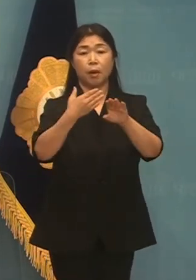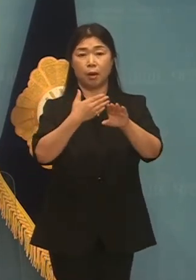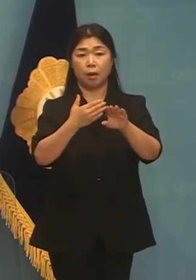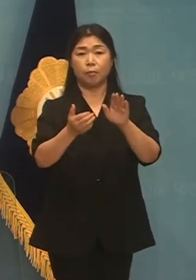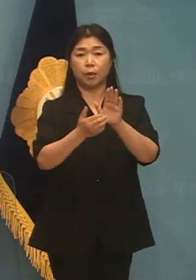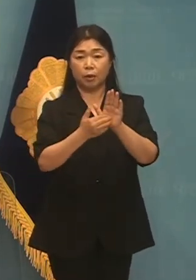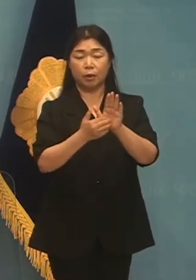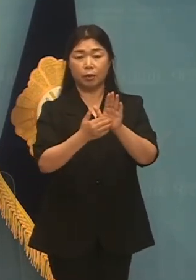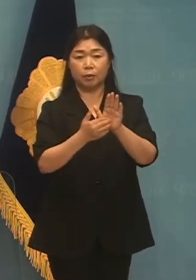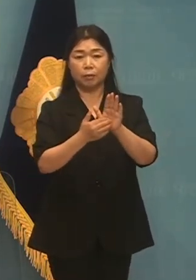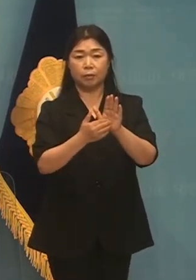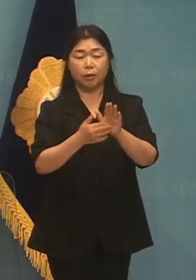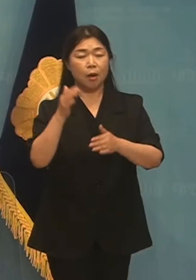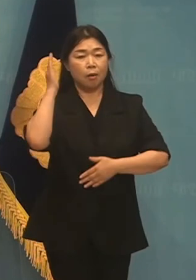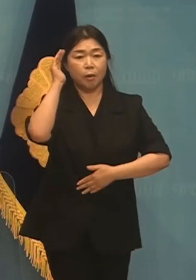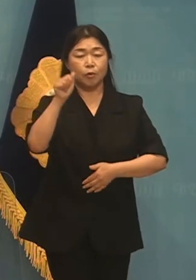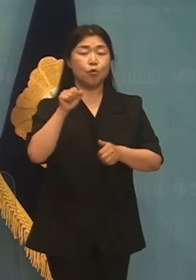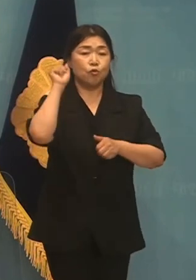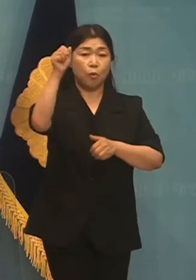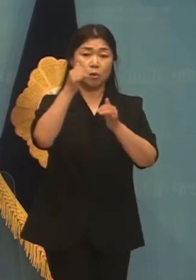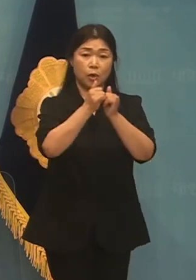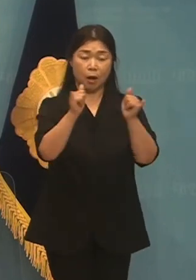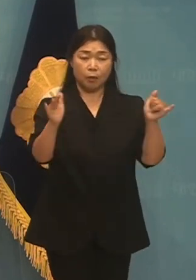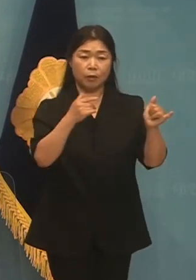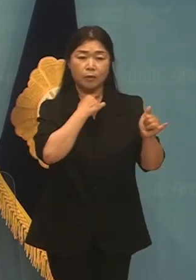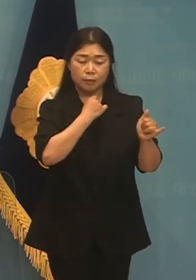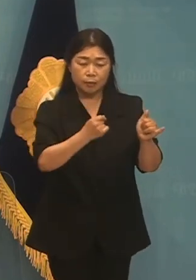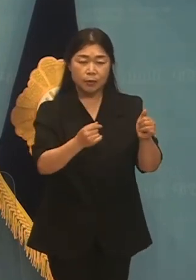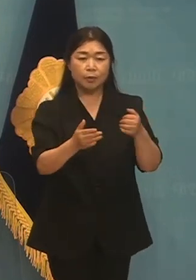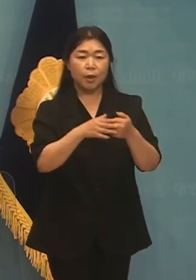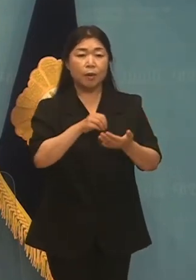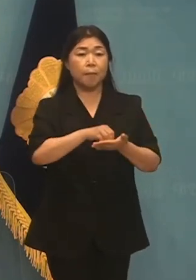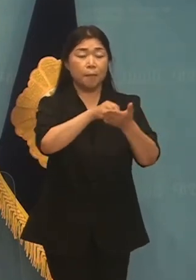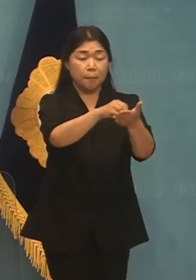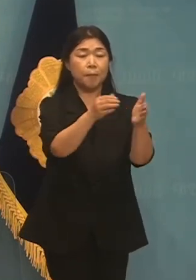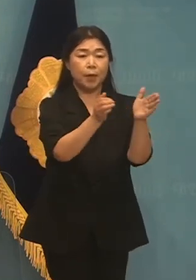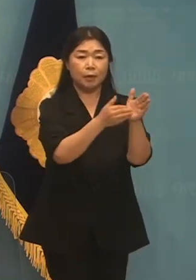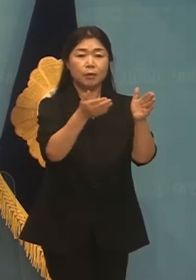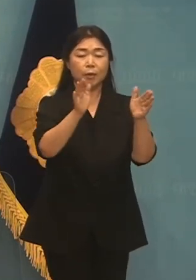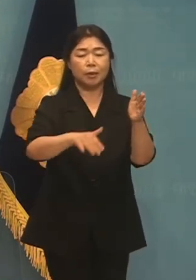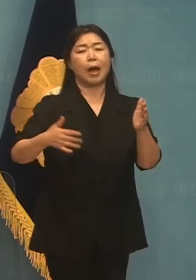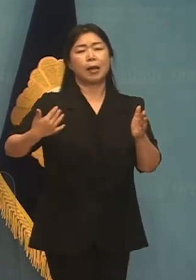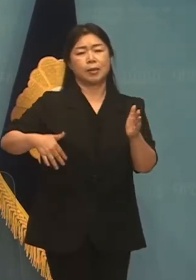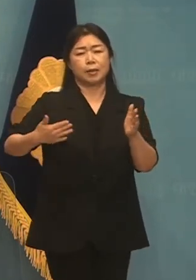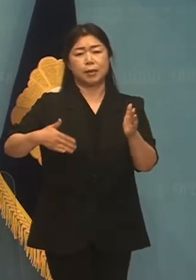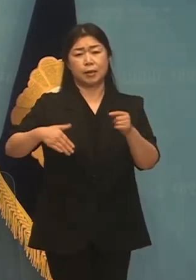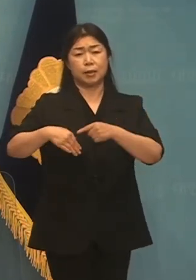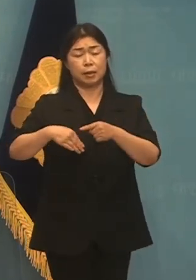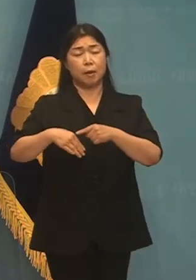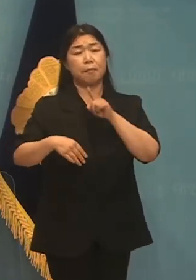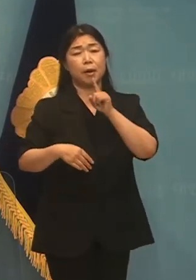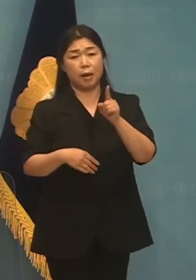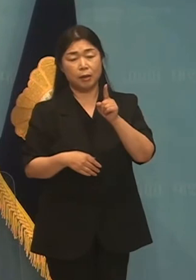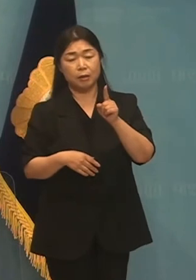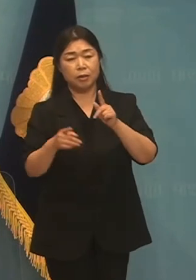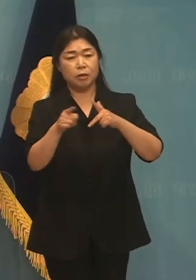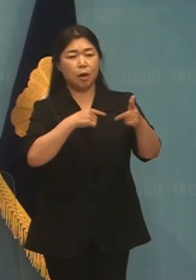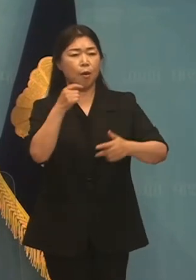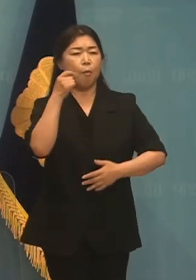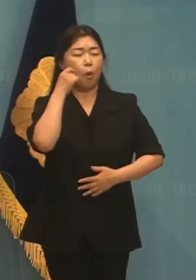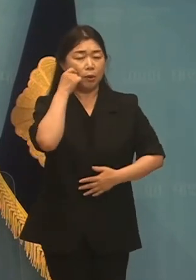답했습니다. 대선 후보가 되기 위해 입당했으나 아직은 아니다라는 이해할 수